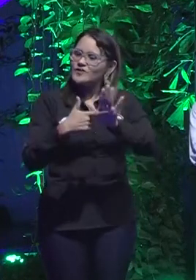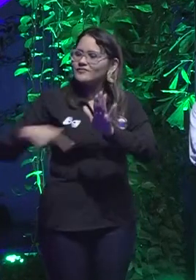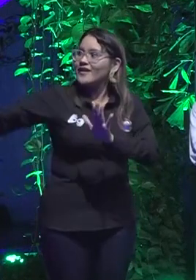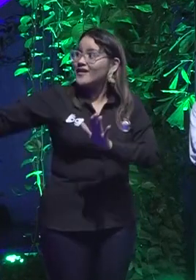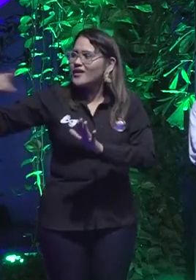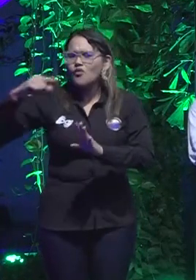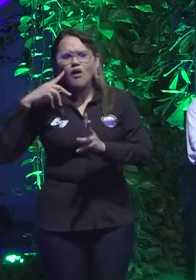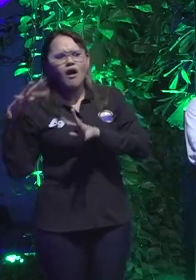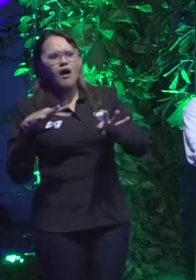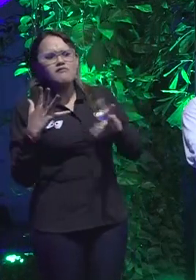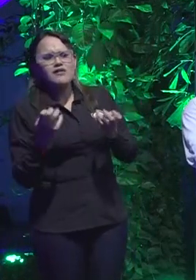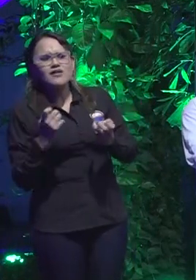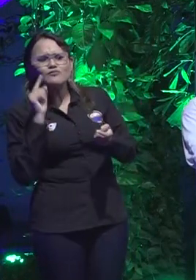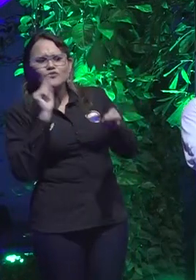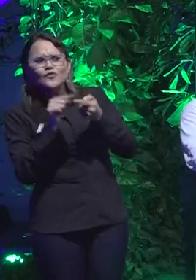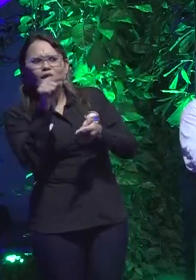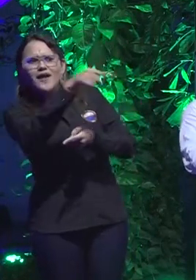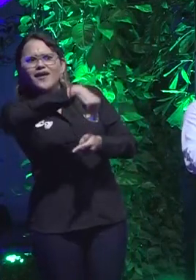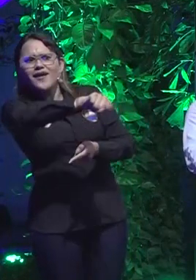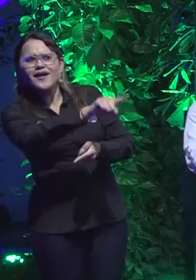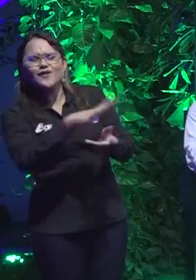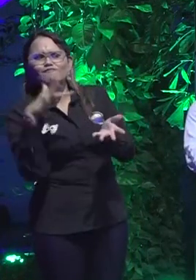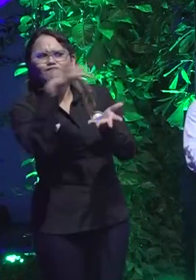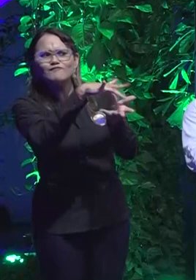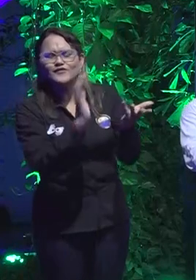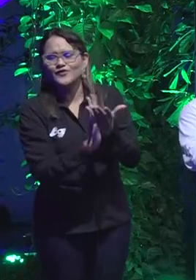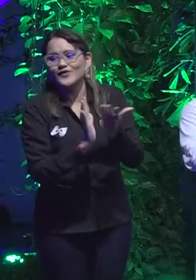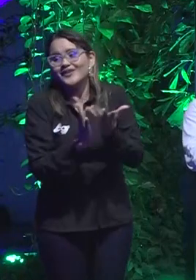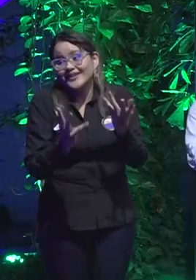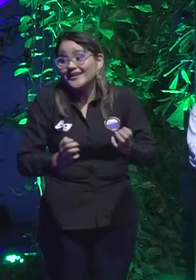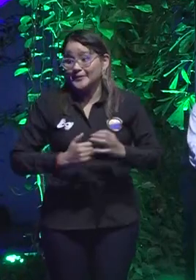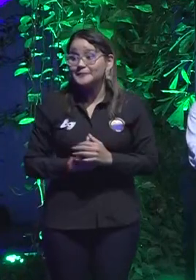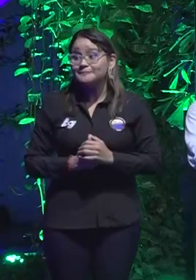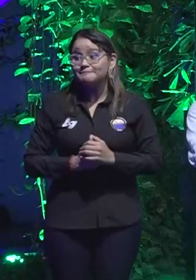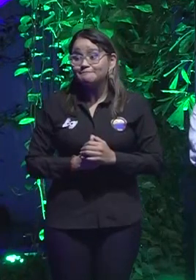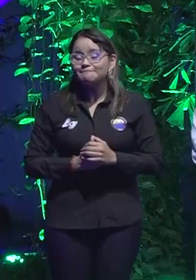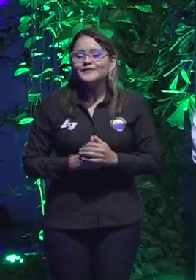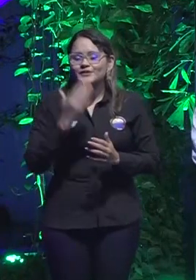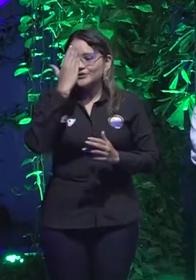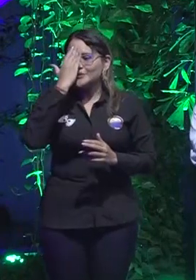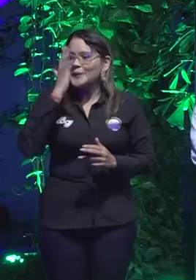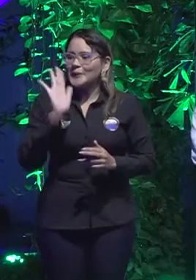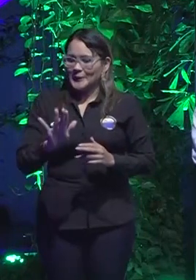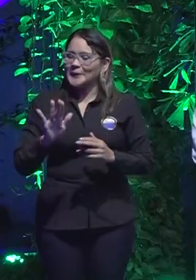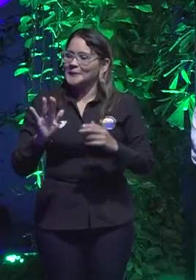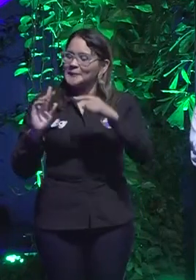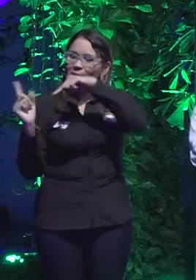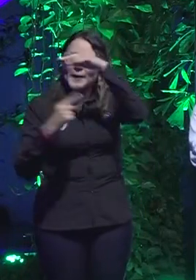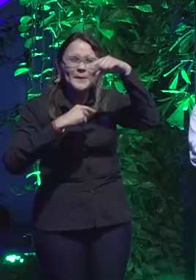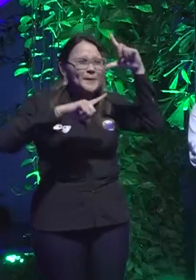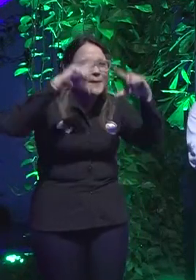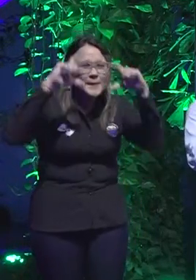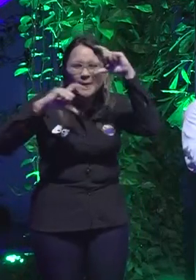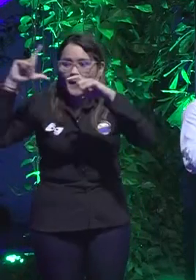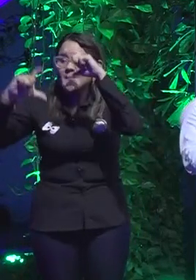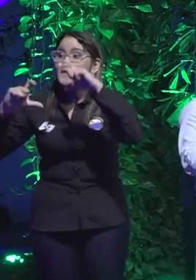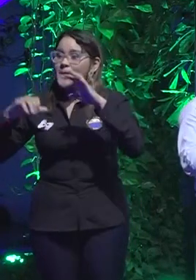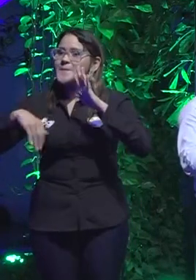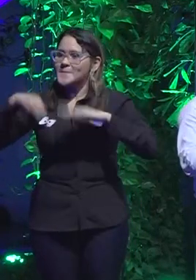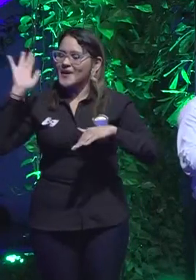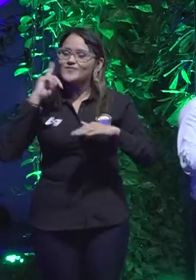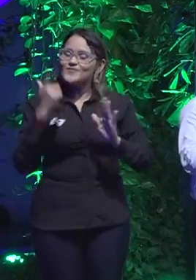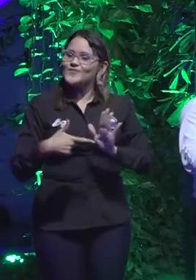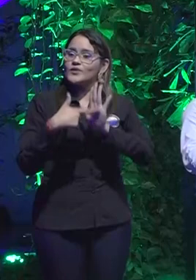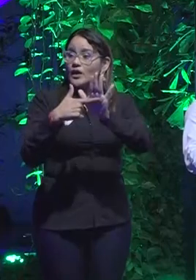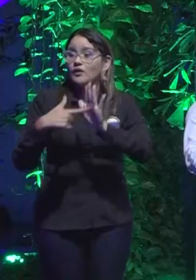académico. El turismo académico es un turismo de alto nivel, es un turismo que viene a buenos hoteles, que viene a consumir, que no viene a depredar. No podemos ser